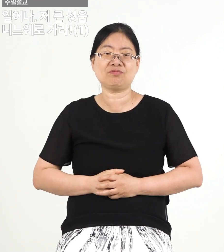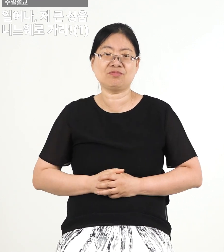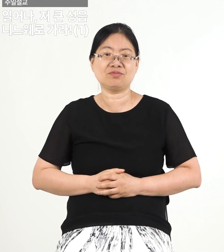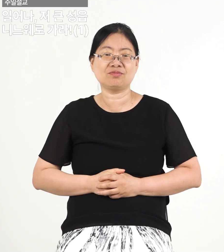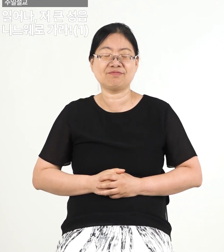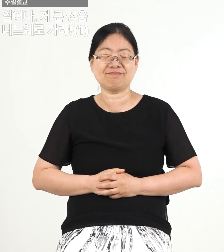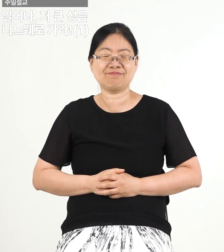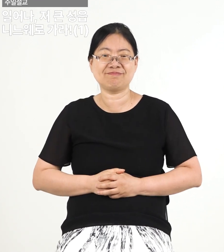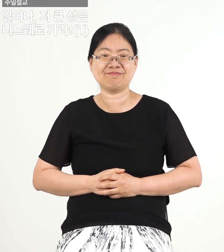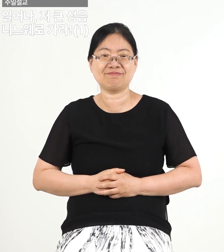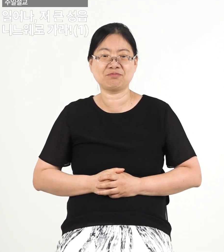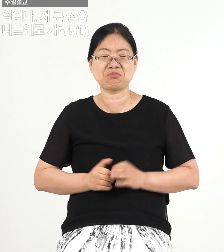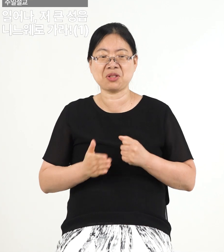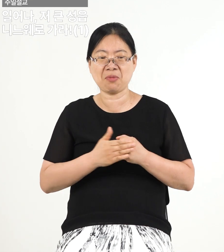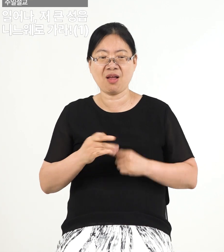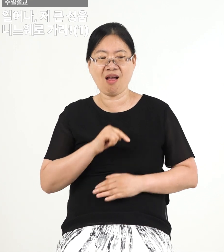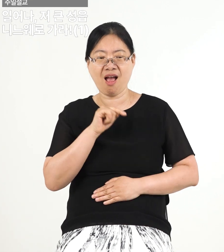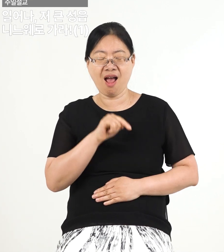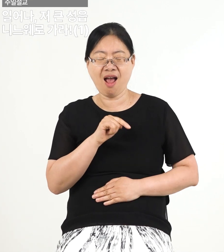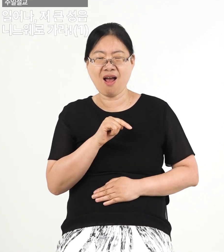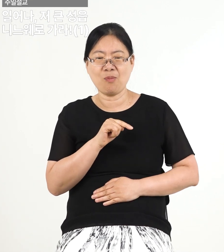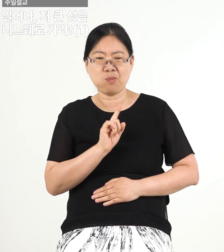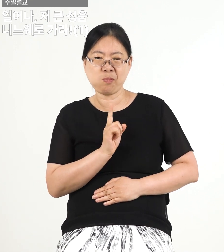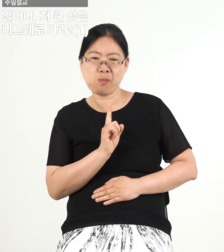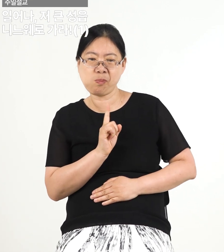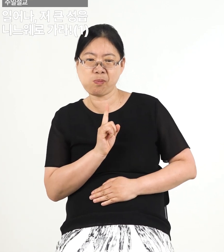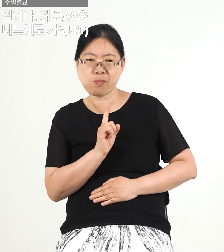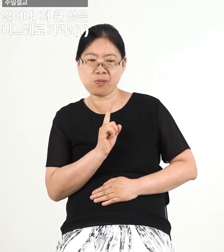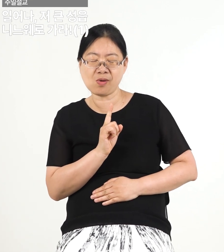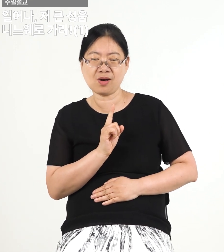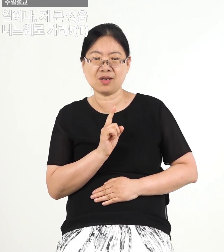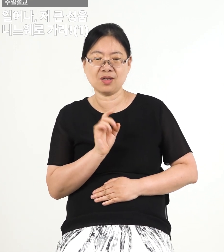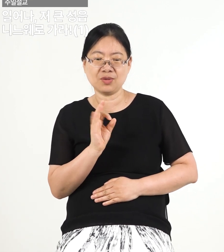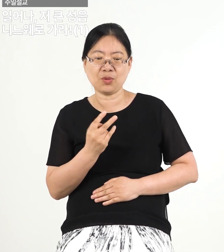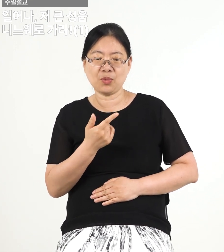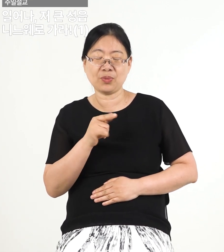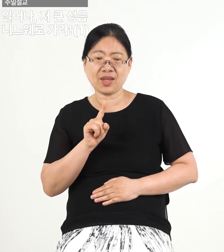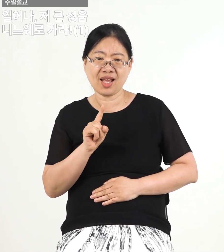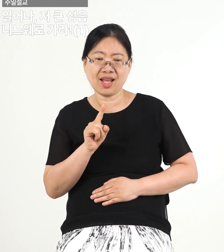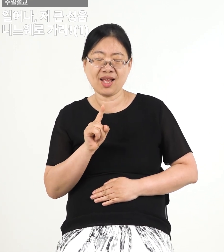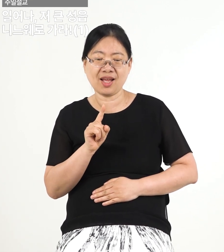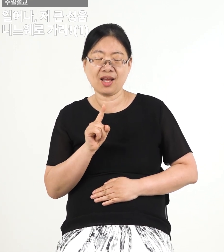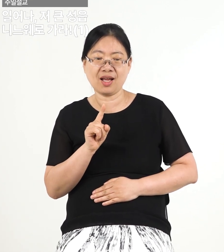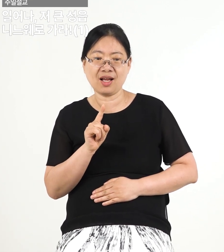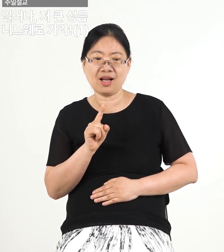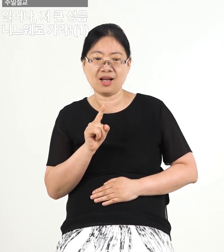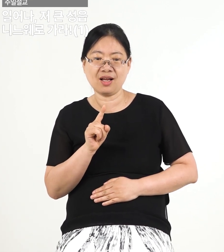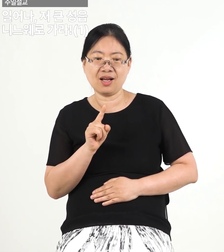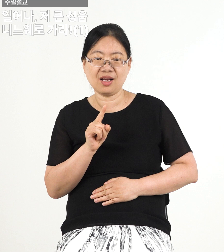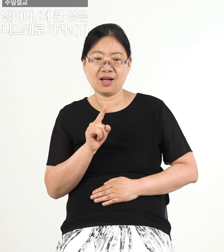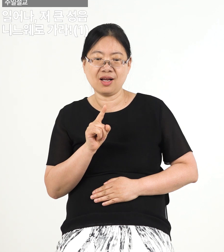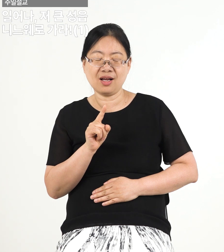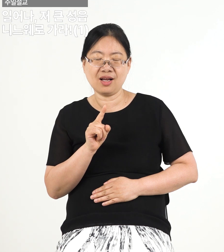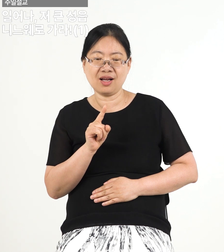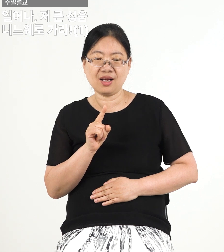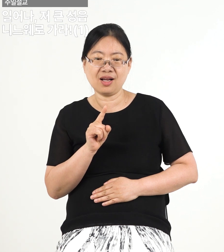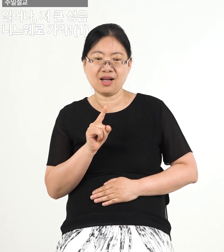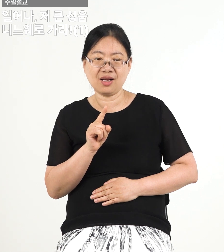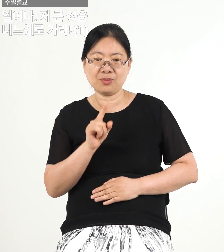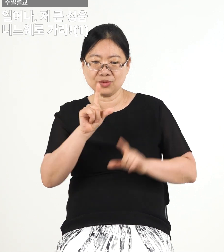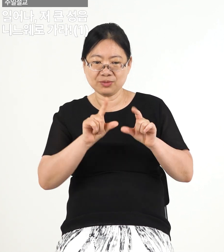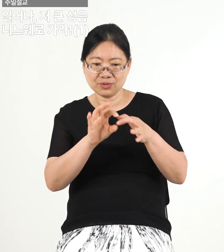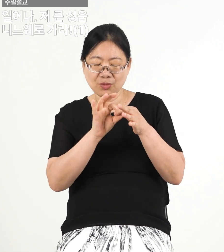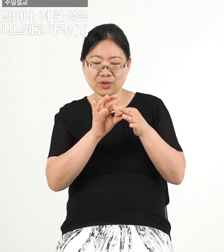아주 교묘한 의미가 우리를 향하여 직격탄을